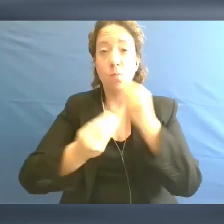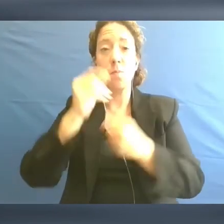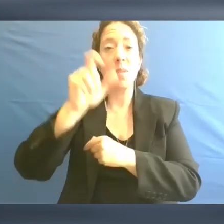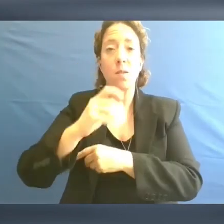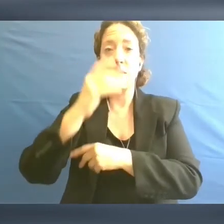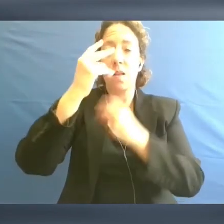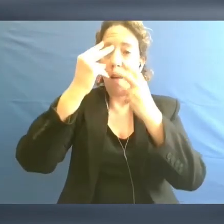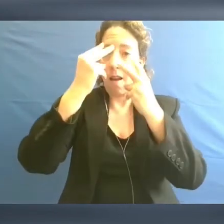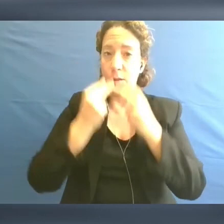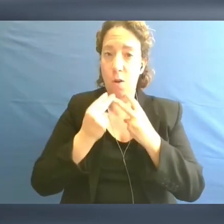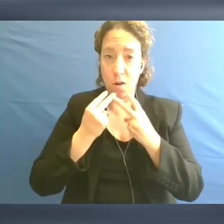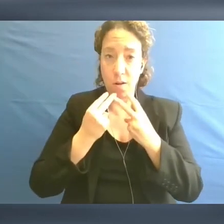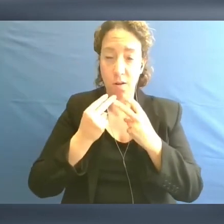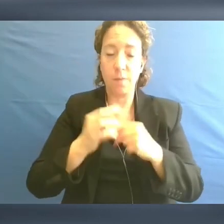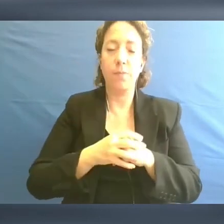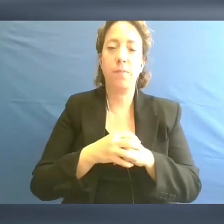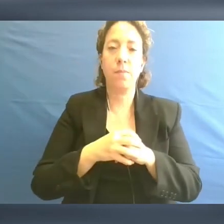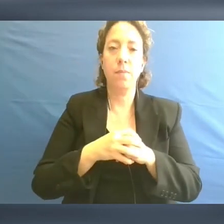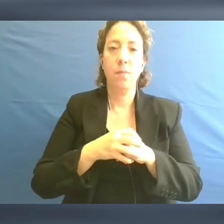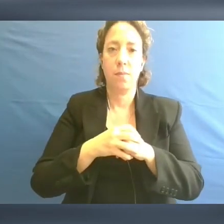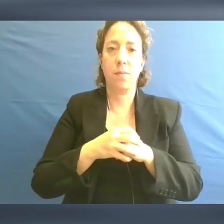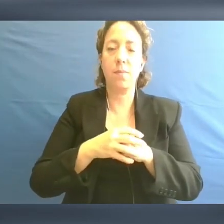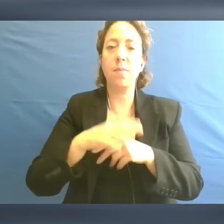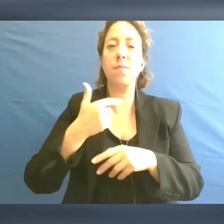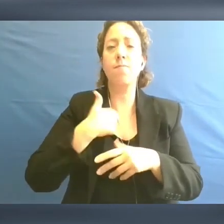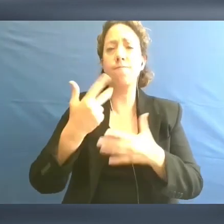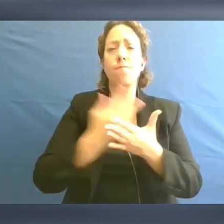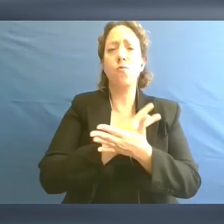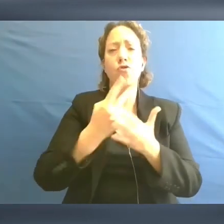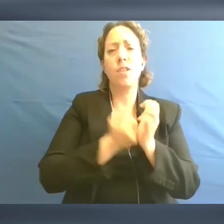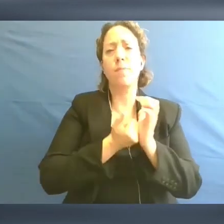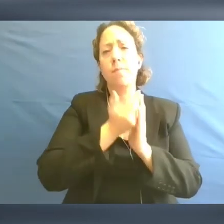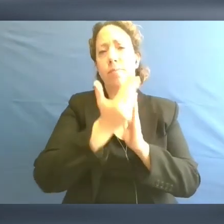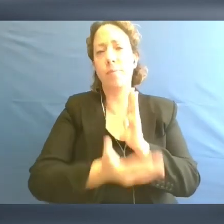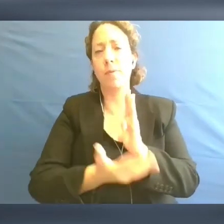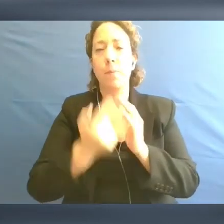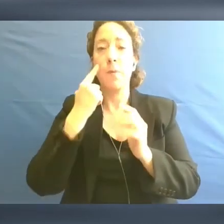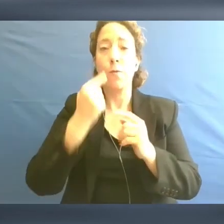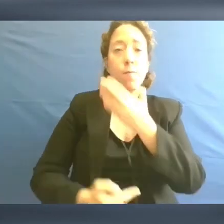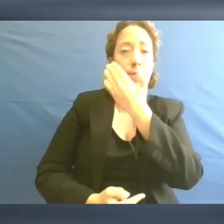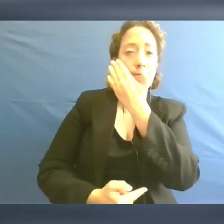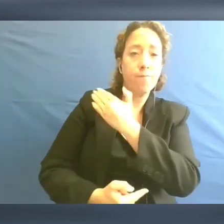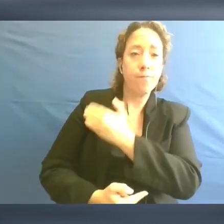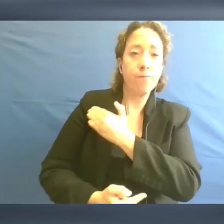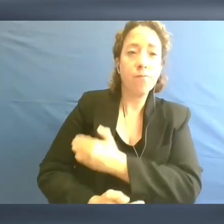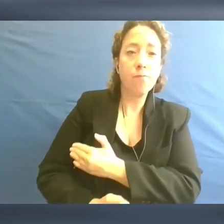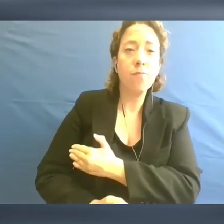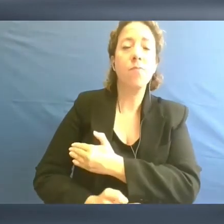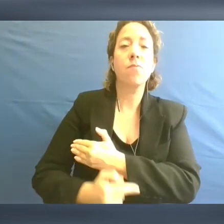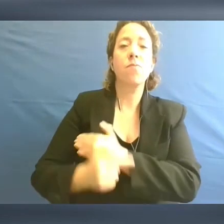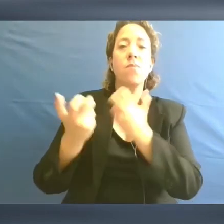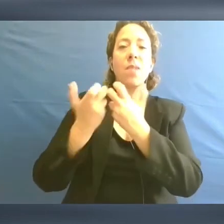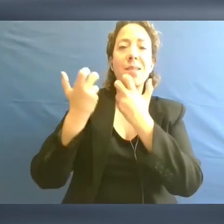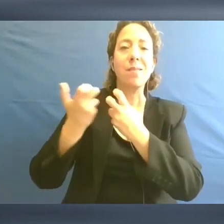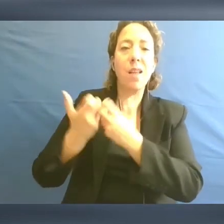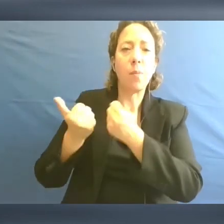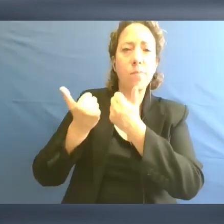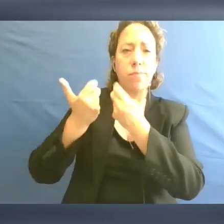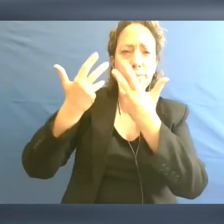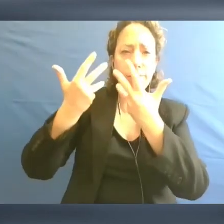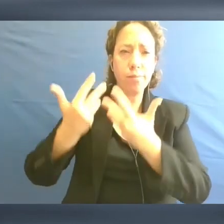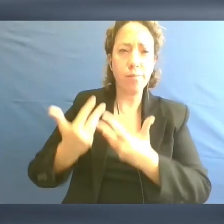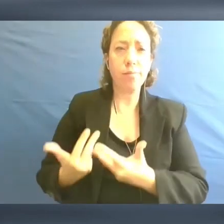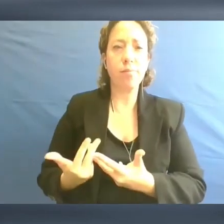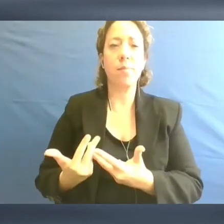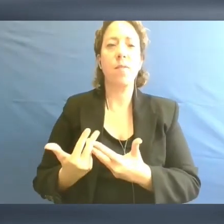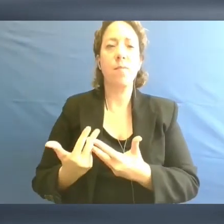aveugles. Alors nous avons travaillé sur différents projets, je vous ai ici mis quelques exemples qui vont me permettre ensuite